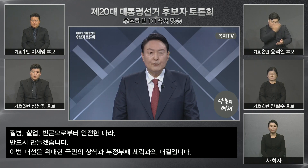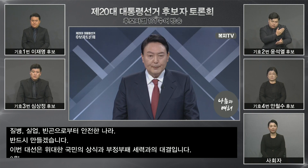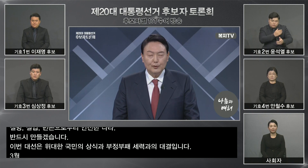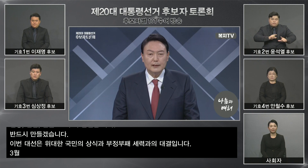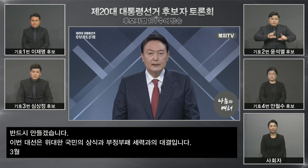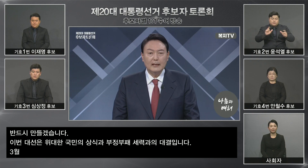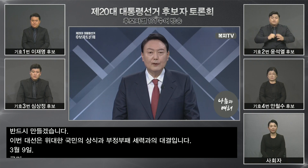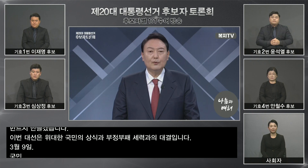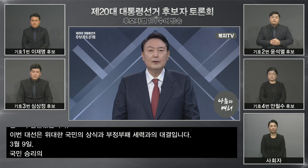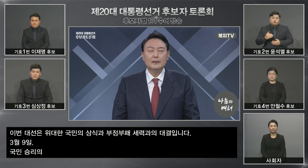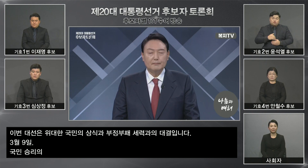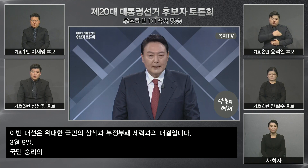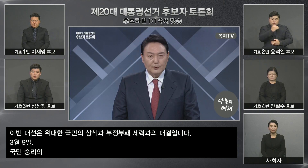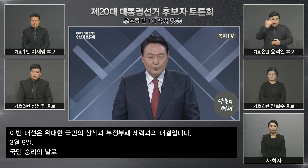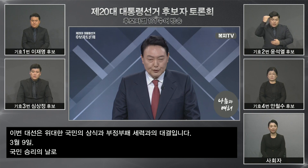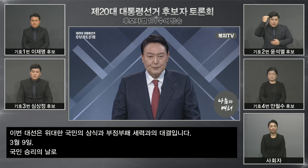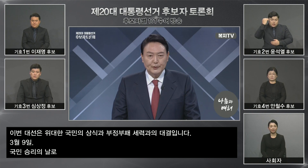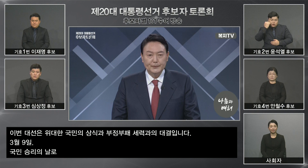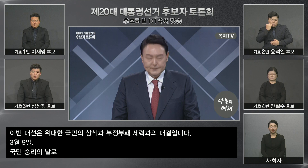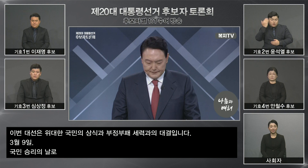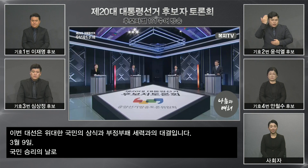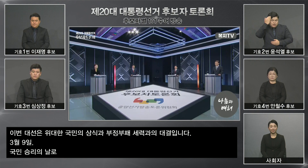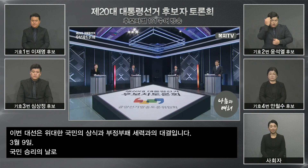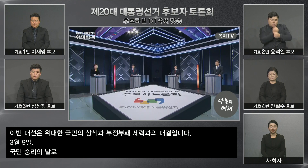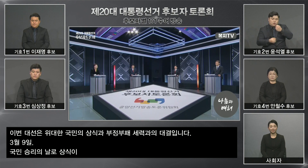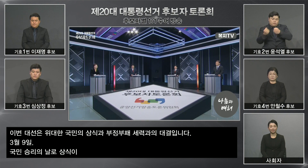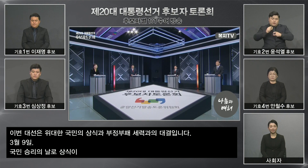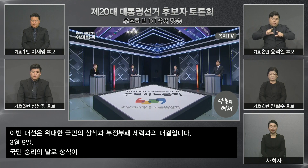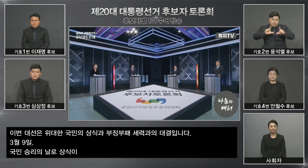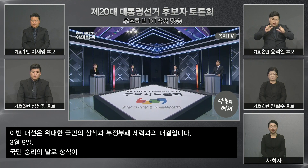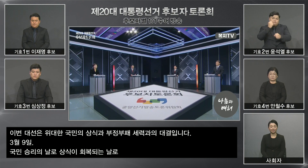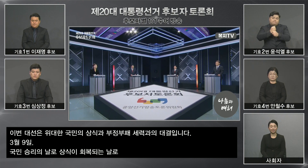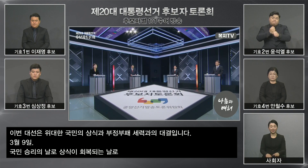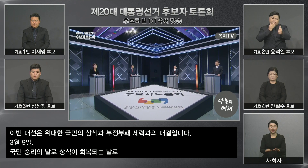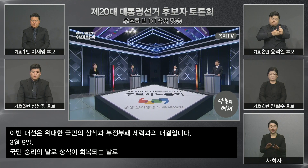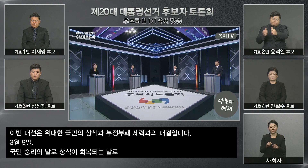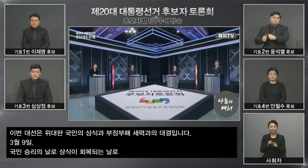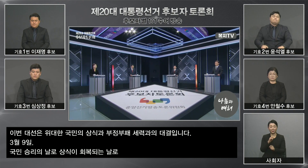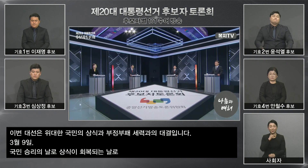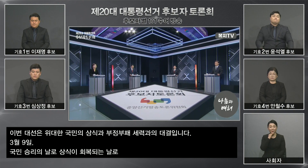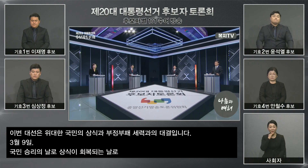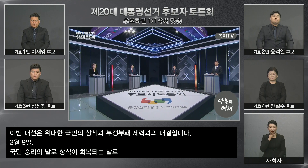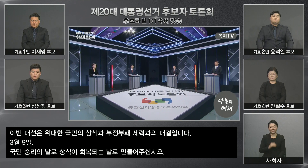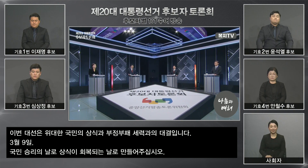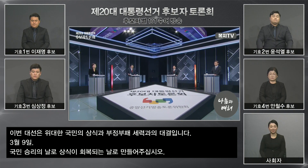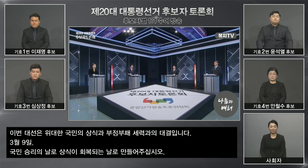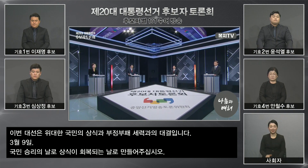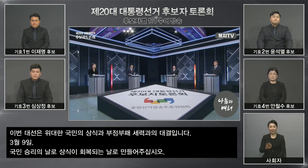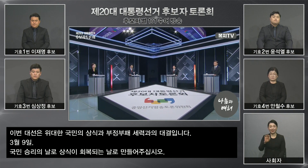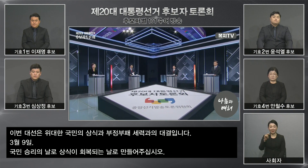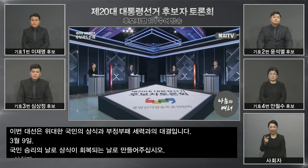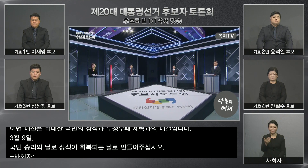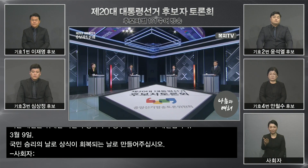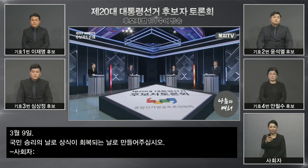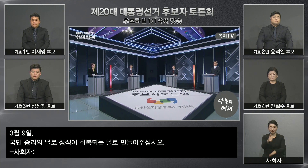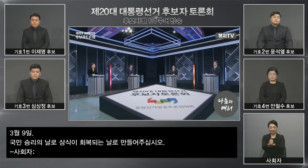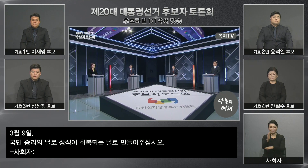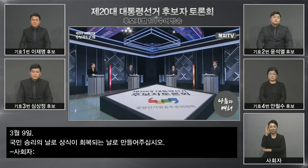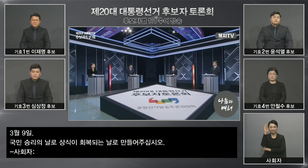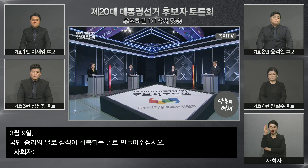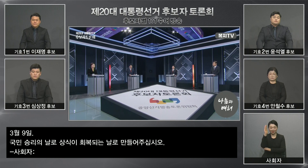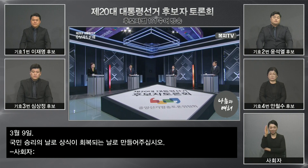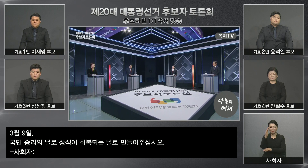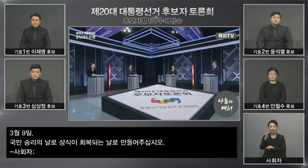상식이 회복되는 날로 만들어 주십시오. 네, 오래 기다리셨습니다. 국민의당 안철수 후보의 마무리 발언